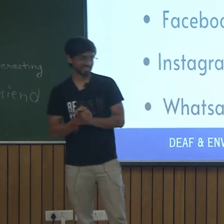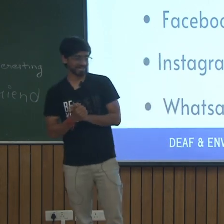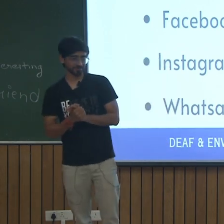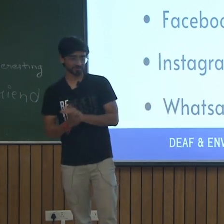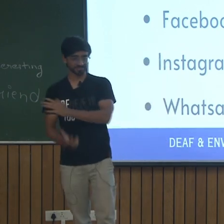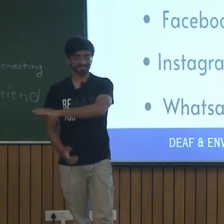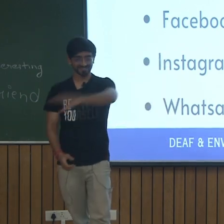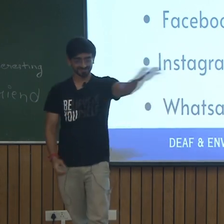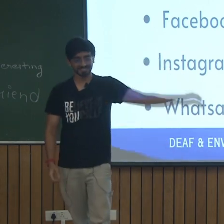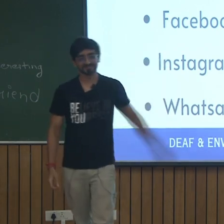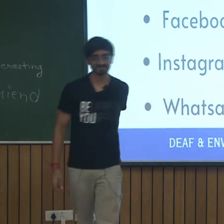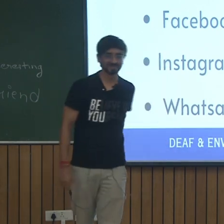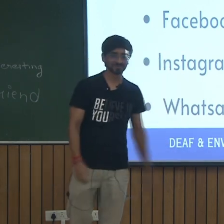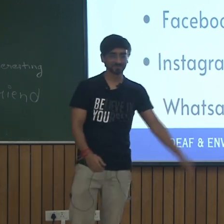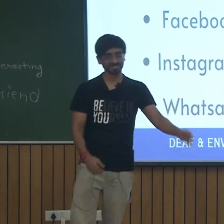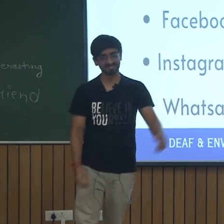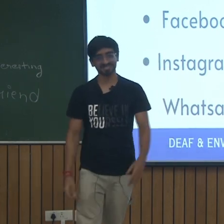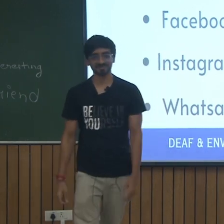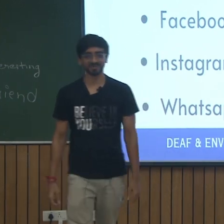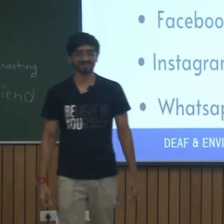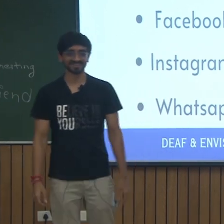इम्पोर्टेंट. आप लोग प्रोसेस कर लीजिए अपने दिमाग में, आप लोगों को यही स्टेटमेंट बोलना है.